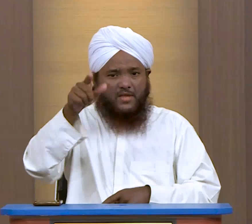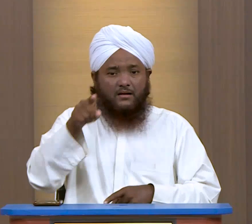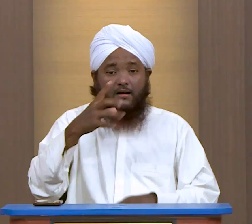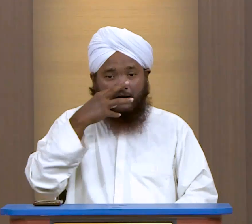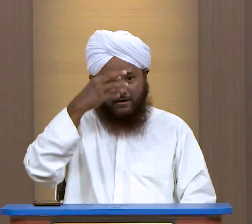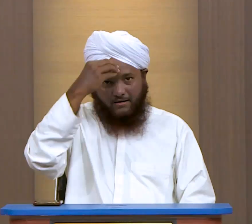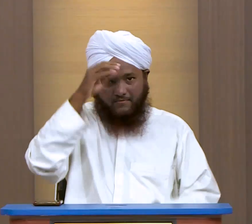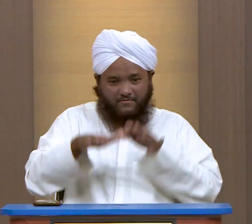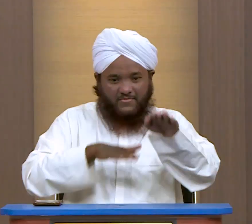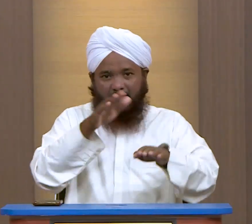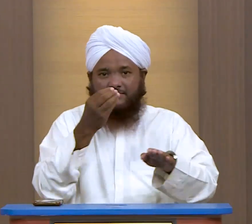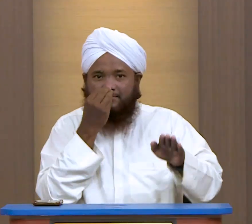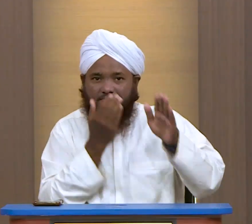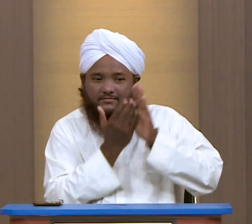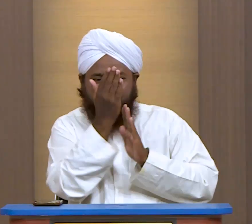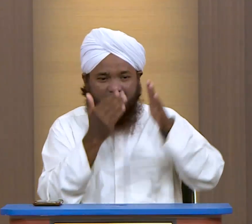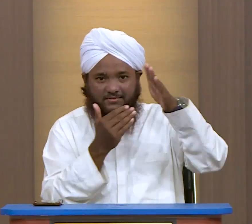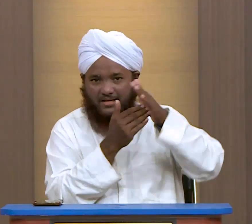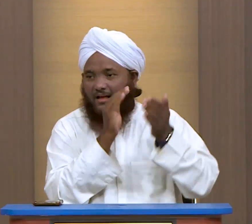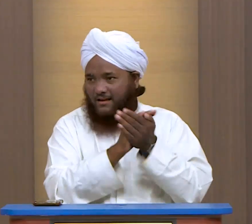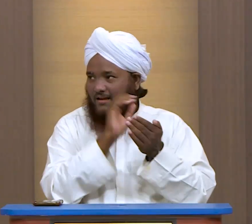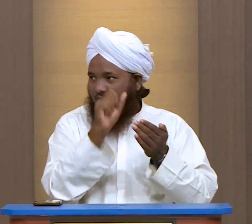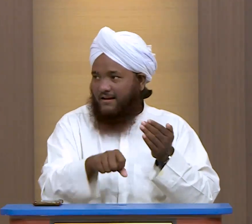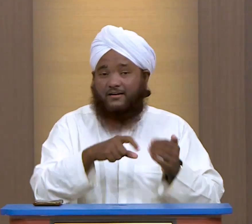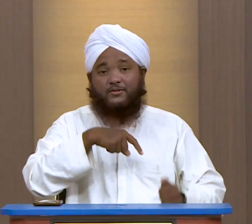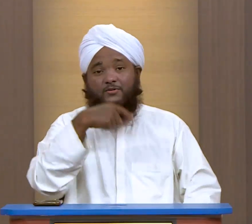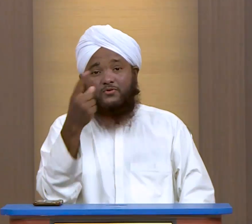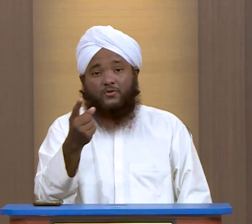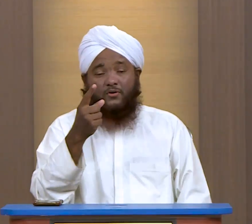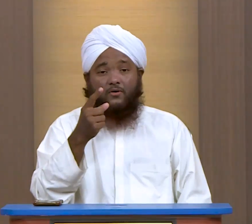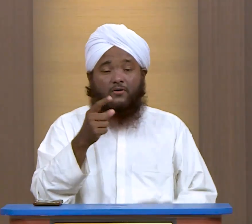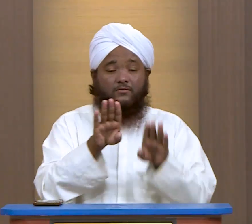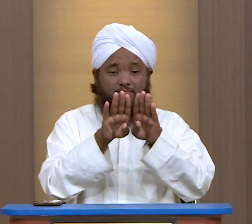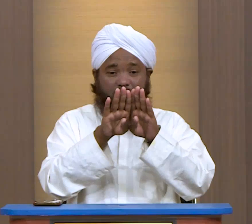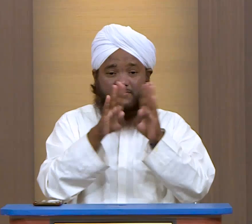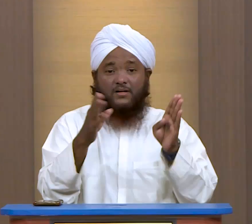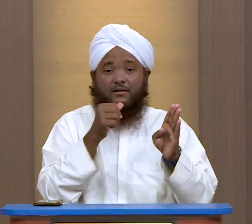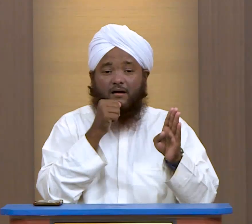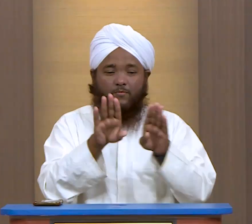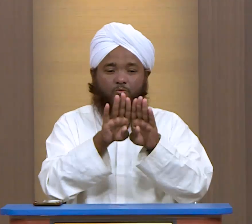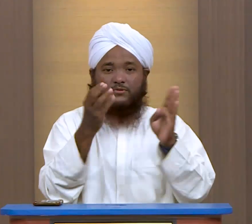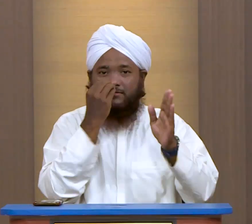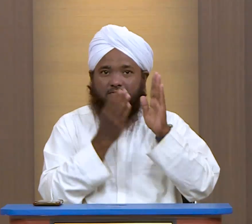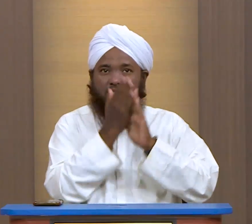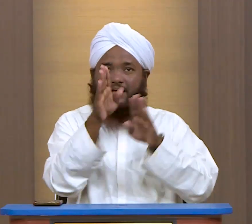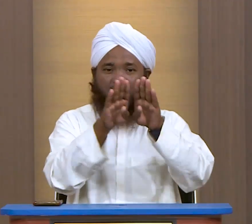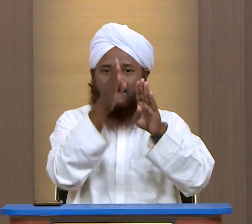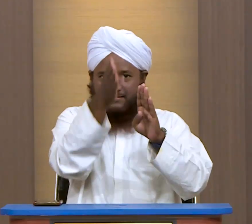تلے جنت ہے تو باپ جنت کا درمیانی دروازہ ہے۔ باپ کی رضا اللہ کی رضا